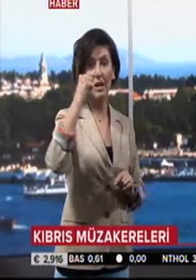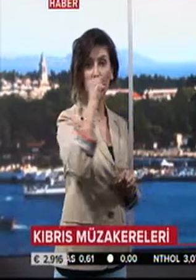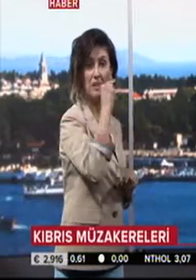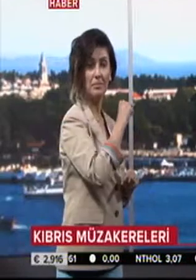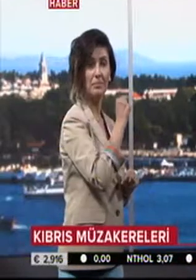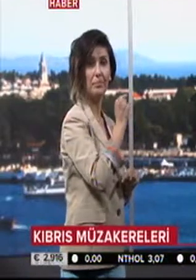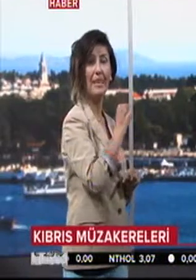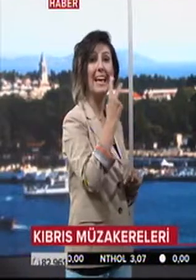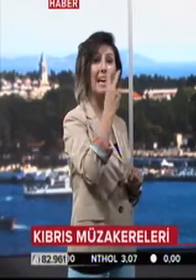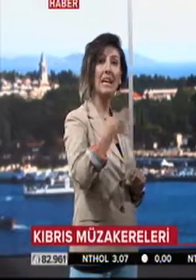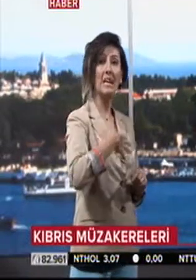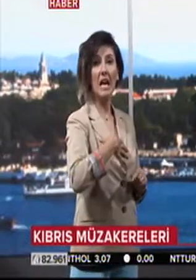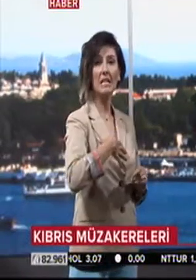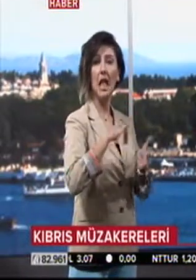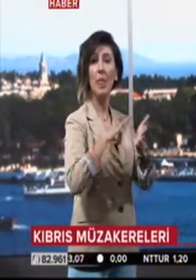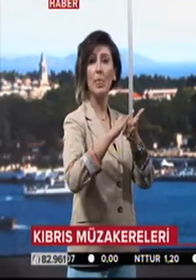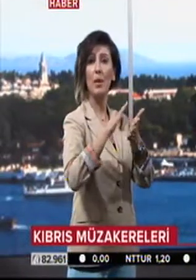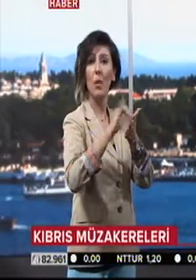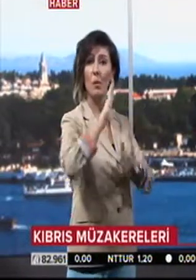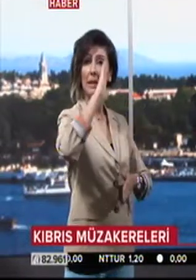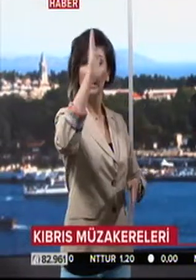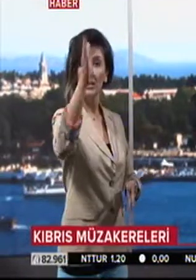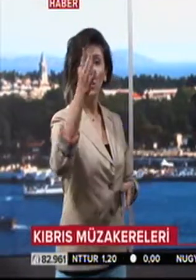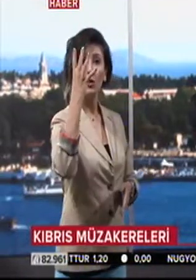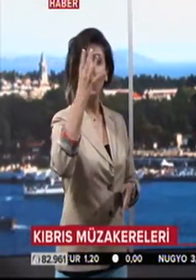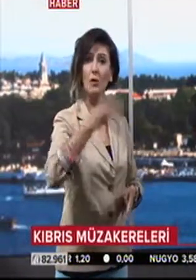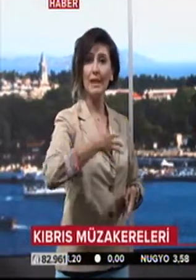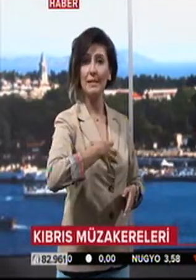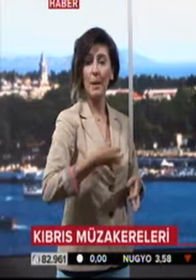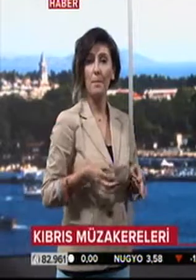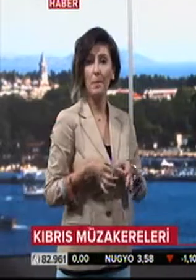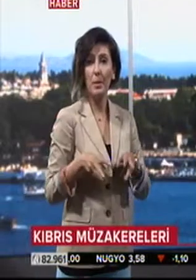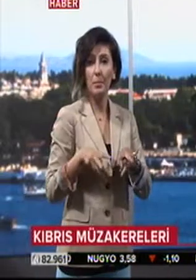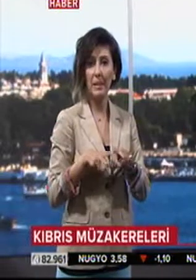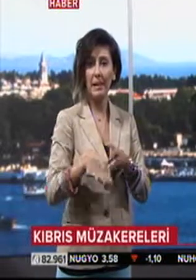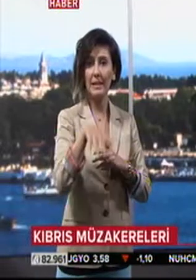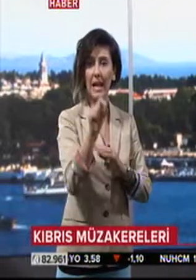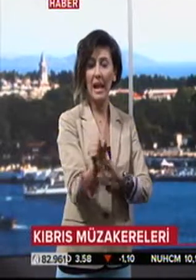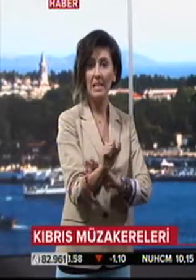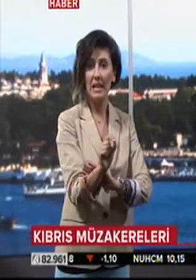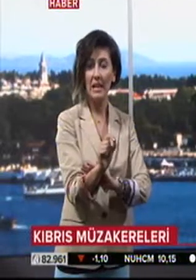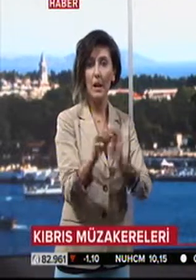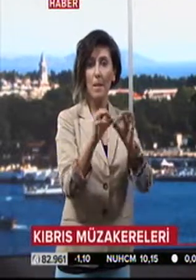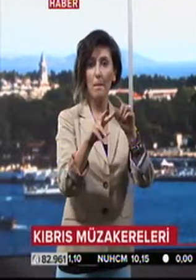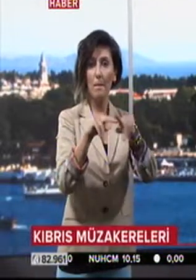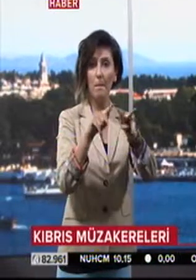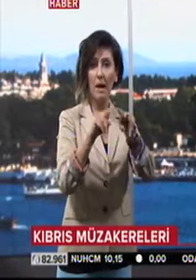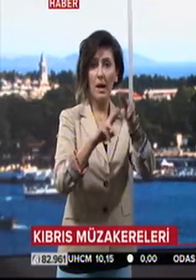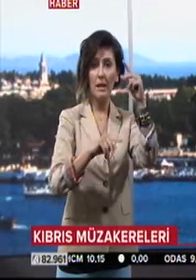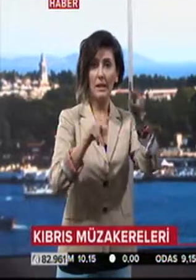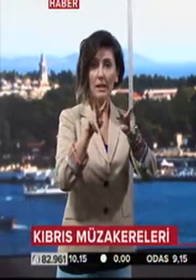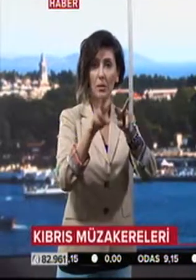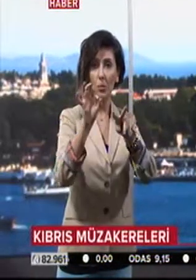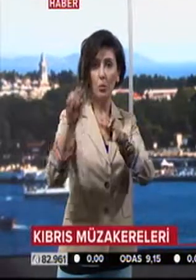Mustafa Akıncı, 2 Haziran'da New York'a gidecek ve 4 Haziran'da Birleşmiş Milletler Genel Sekreteri